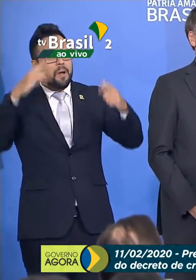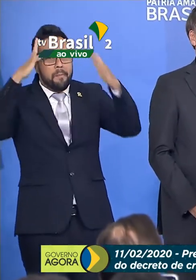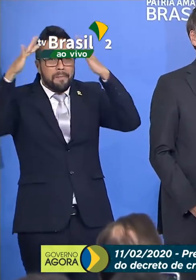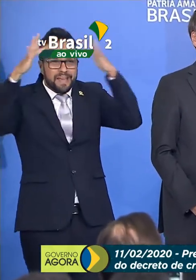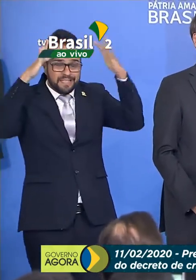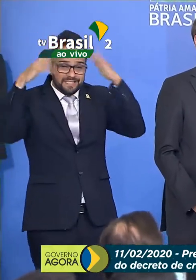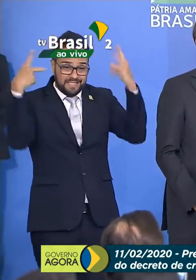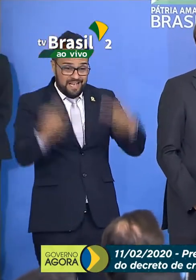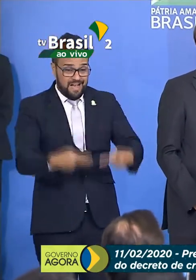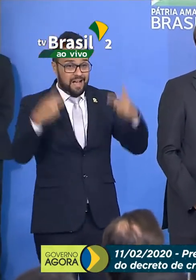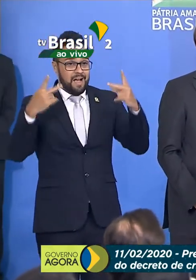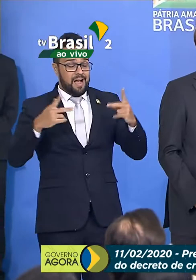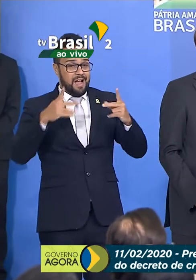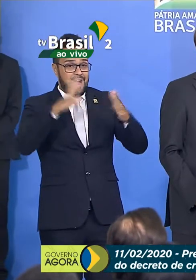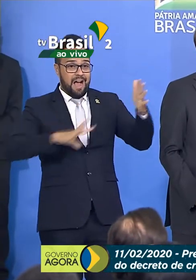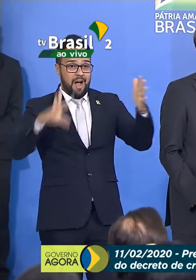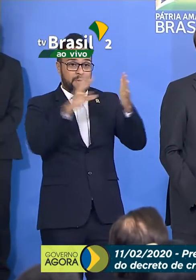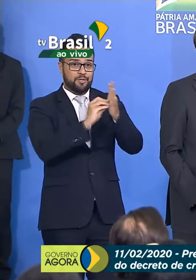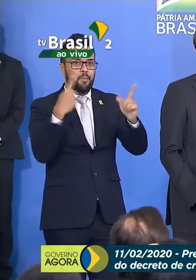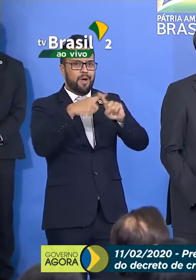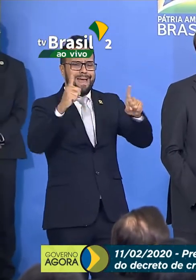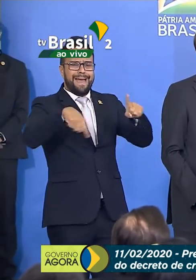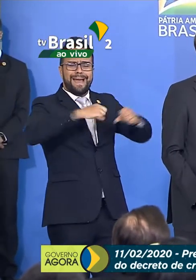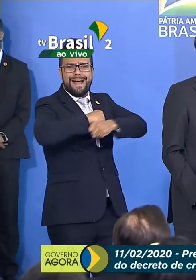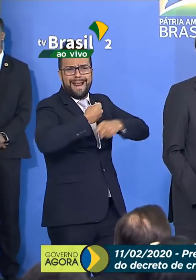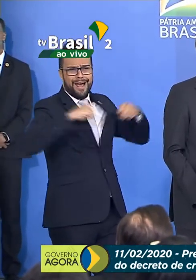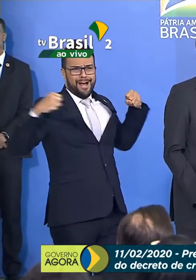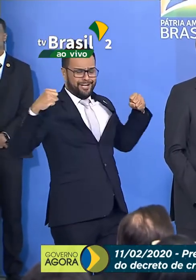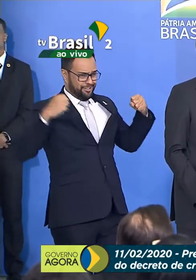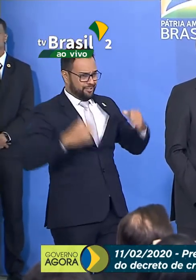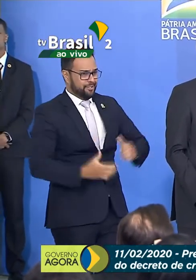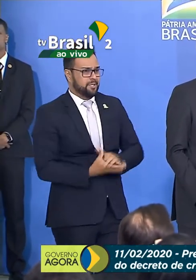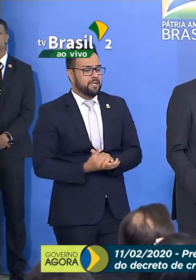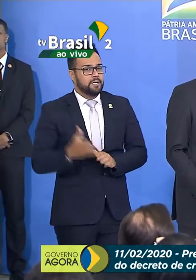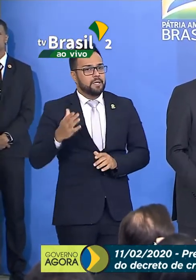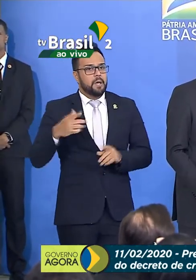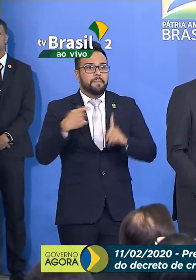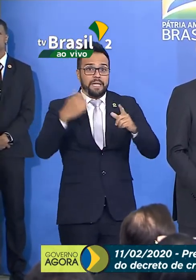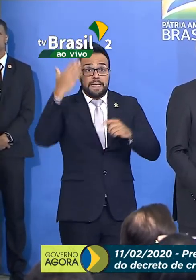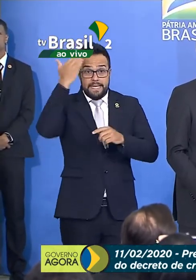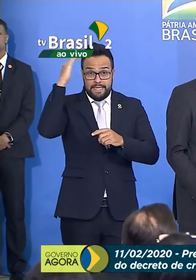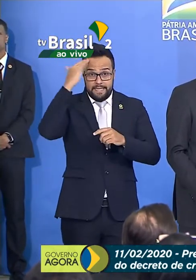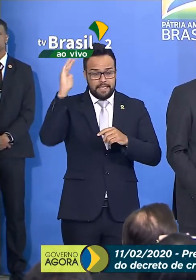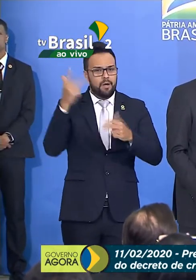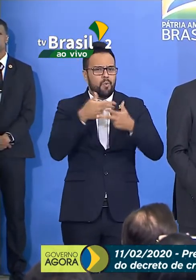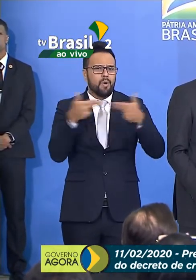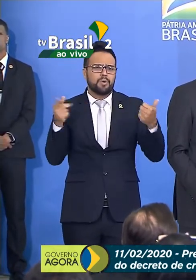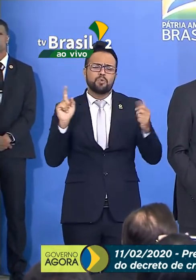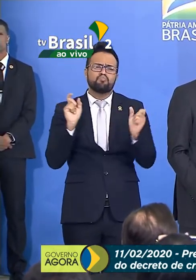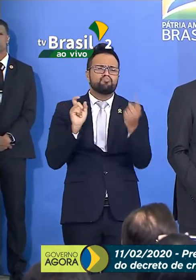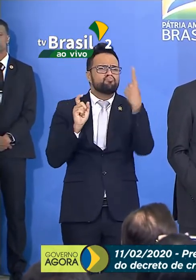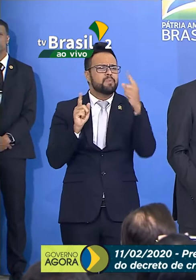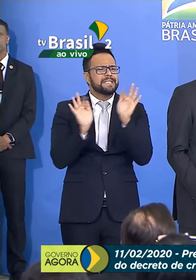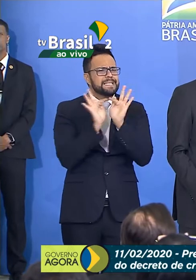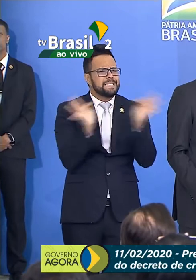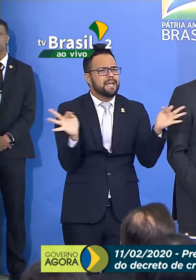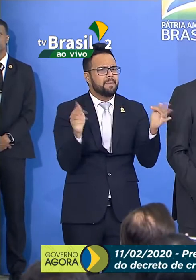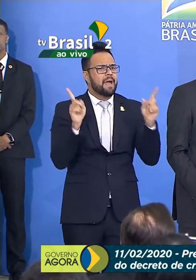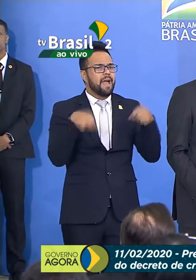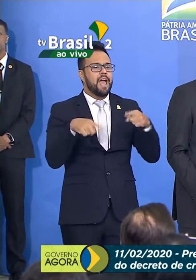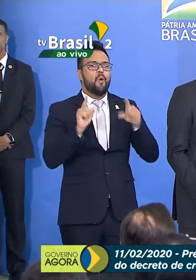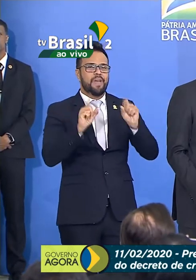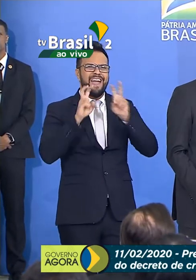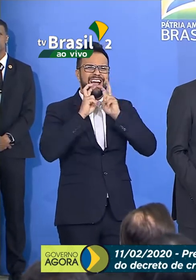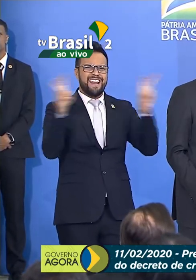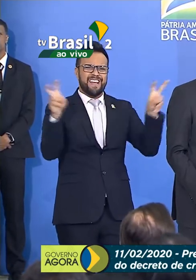pensar grande, porque ela é gigantesca, e entender algumas coisas. E uma delas, muito simples, é o brado de